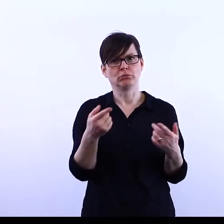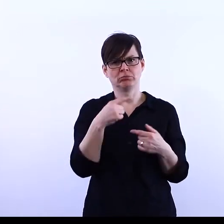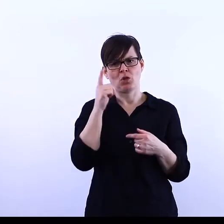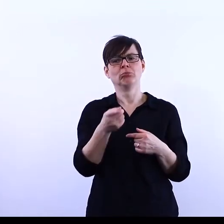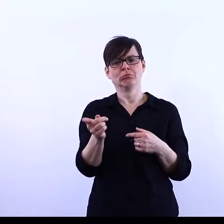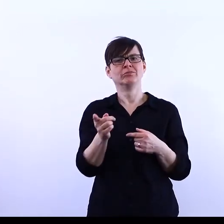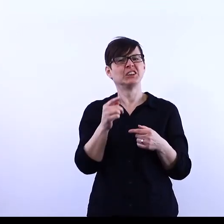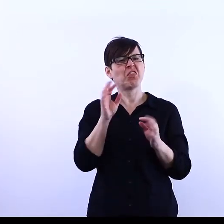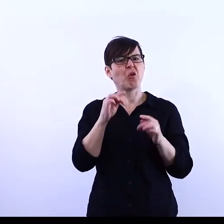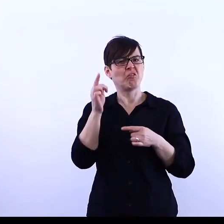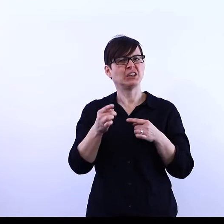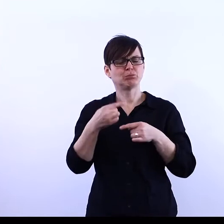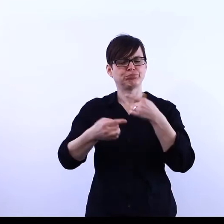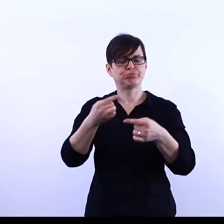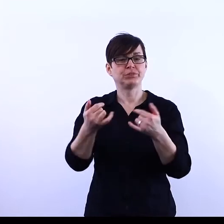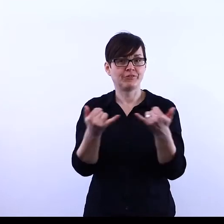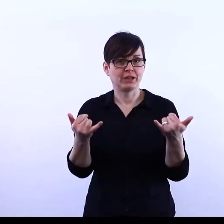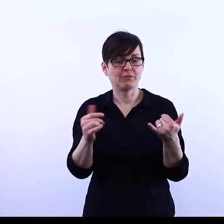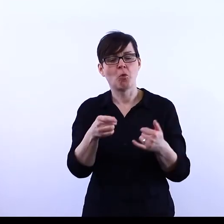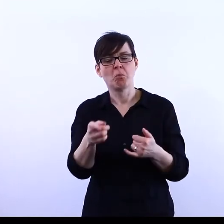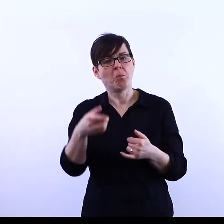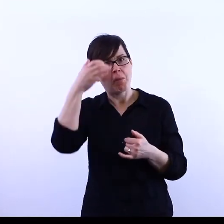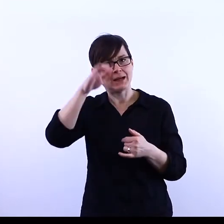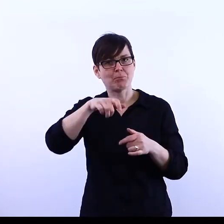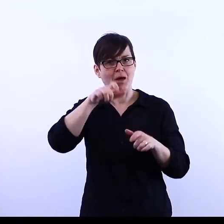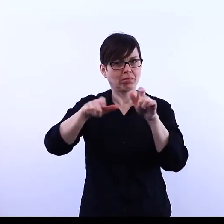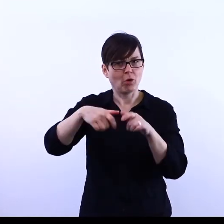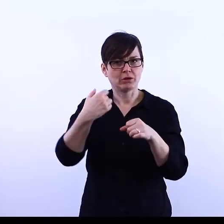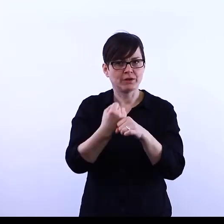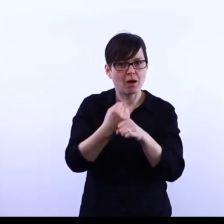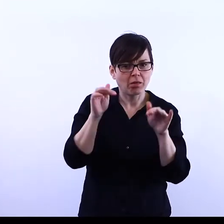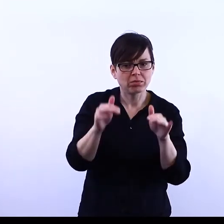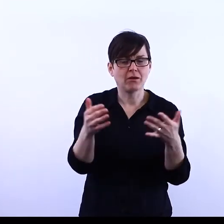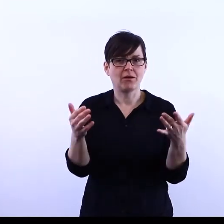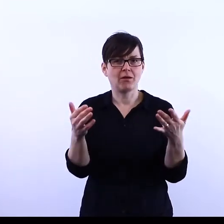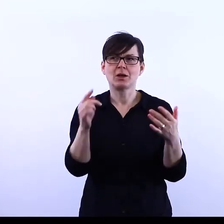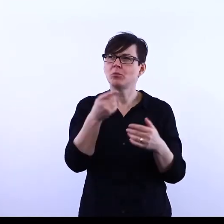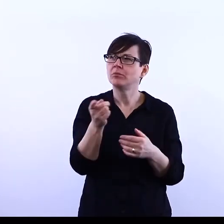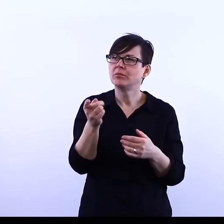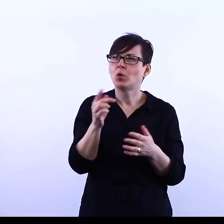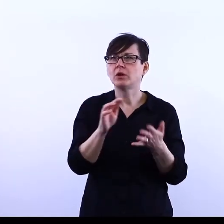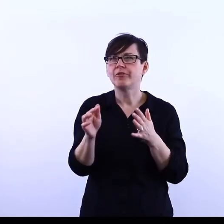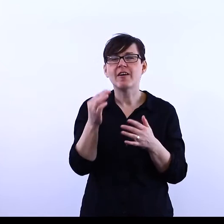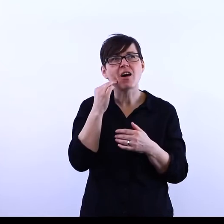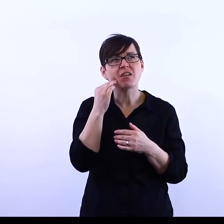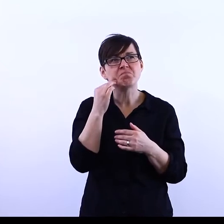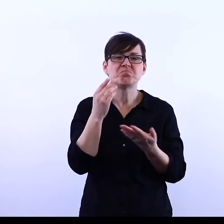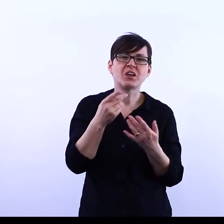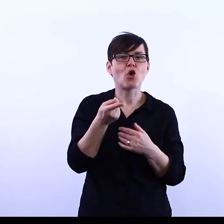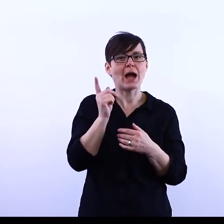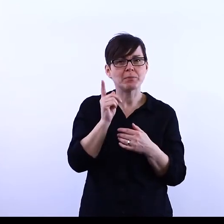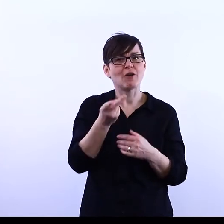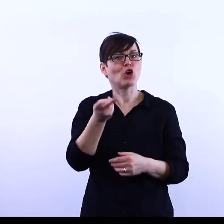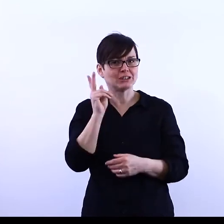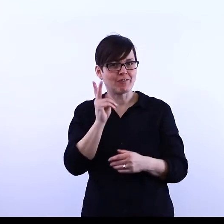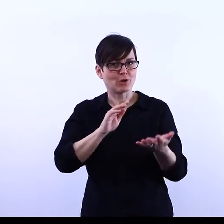es funktioniert. Die haben die Top-Leute im Haus, die haben vor, ich glaube, war circa vor einem, vielleicht schon vor zwei Jahren,